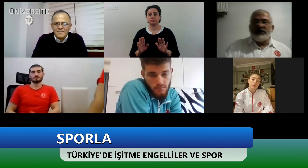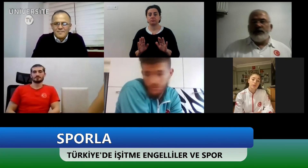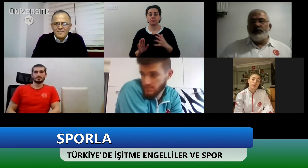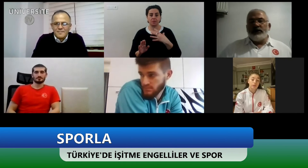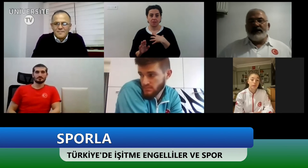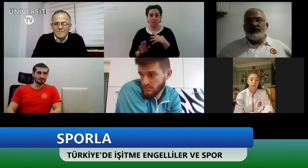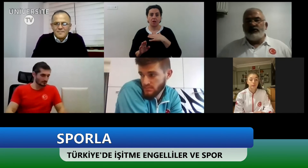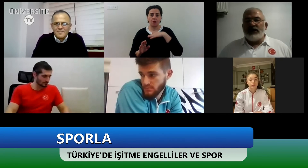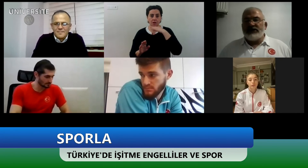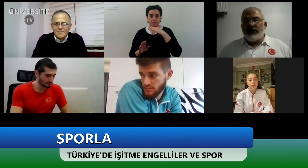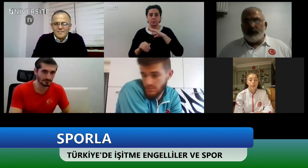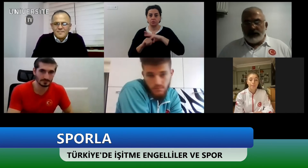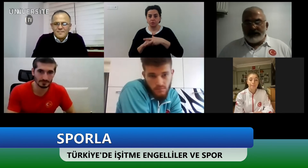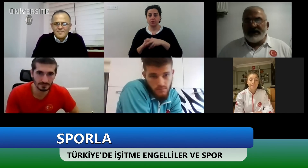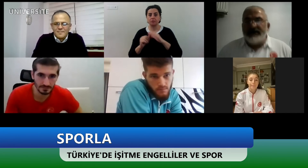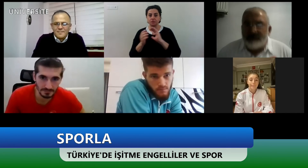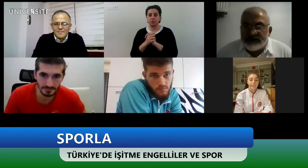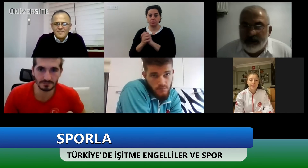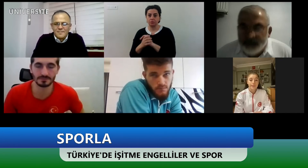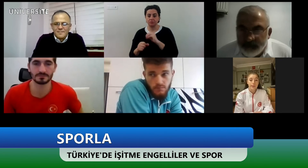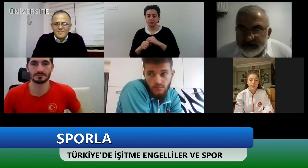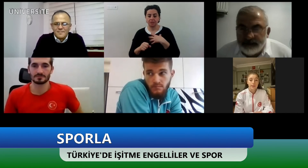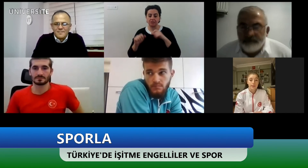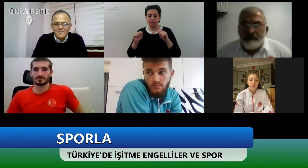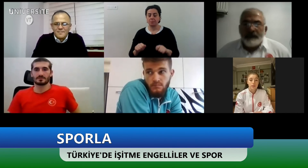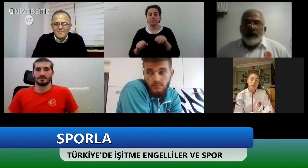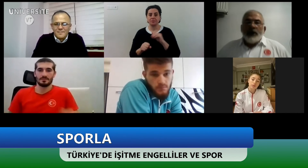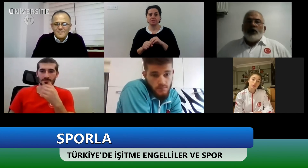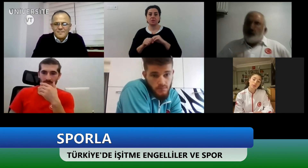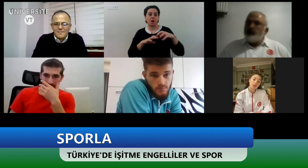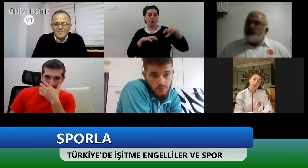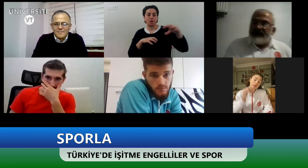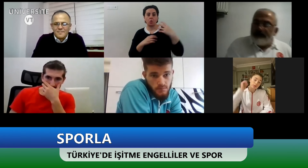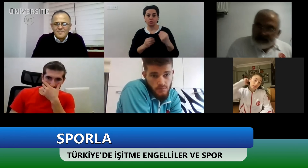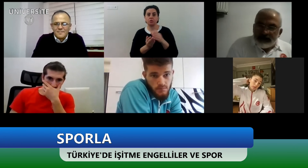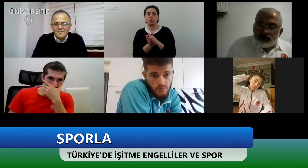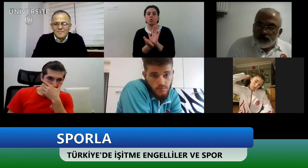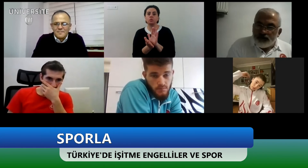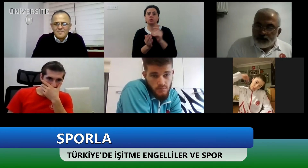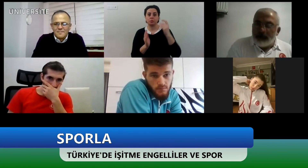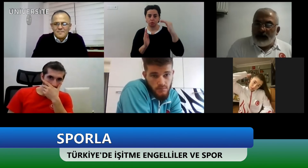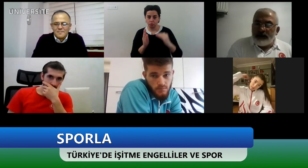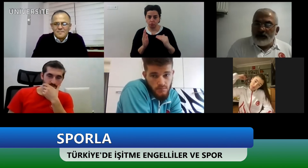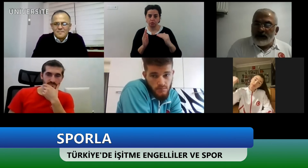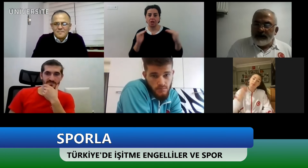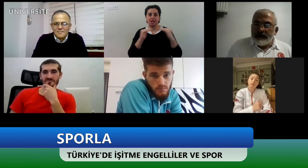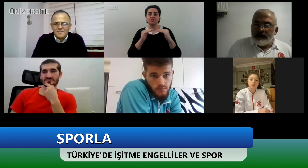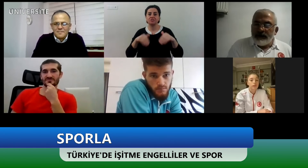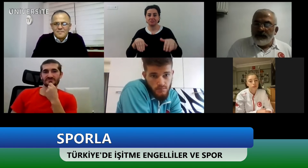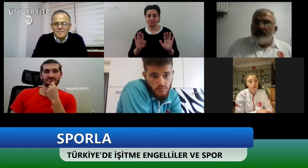Avrupa şampiyonlarımızı, dünya şampiyonlarımızı kendimiz yaptığımız için ödül sistemimiz de düşük buna bağımlı